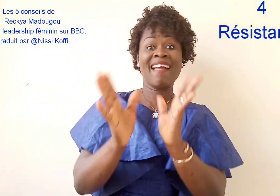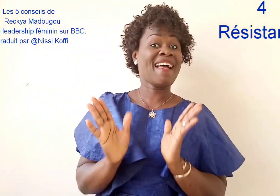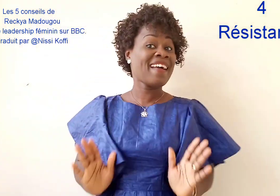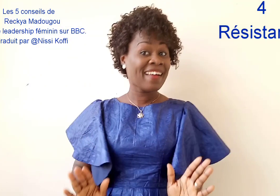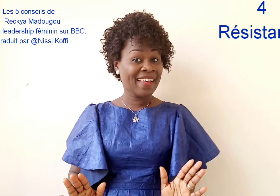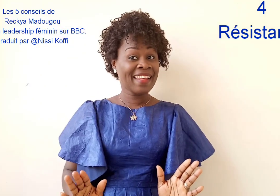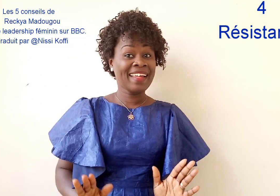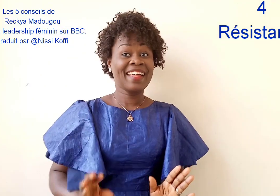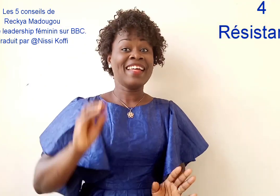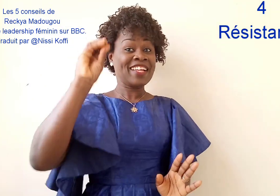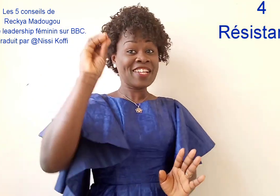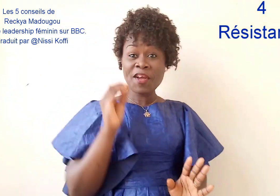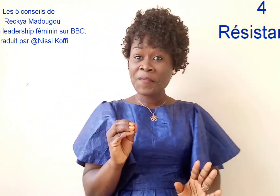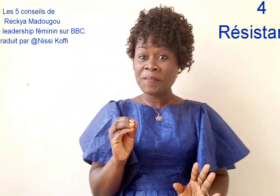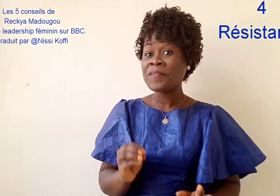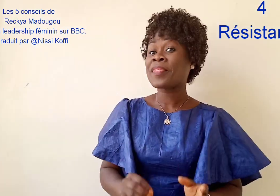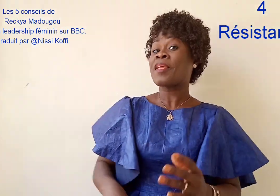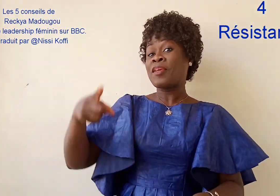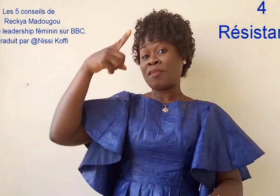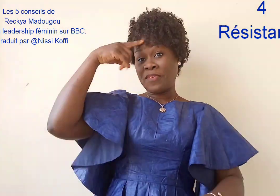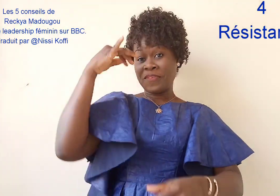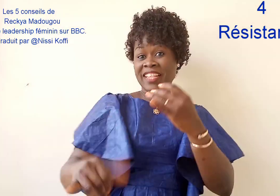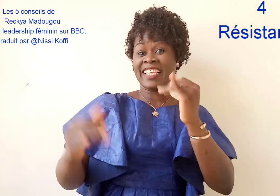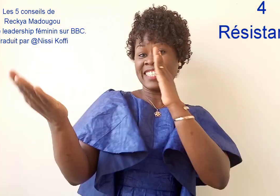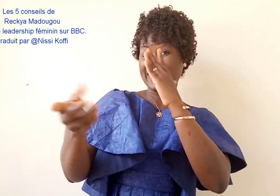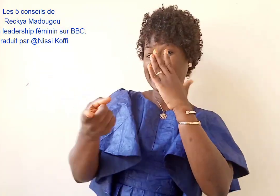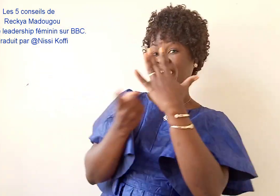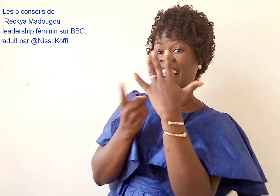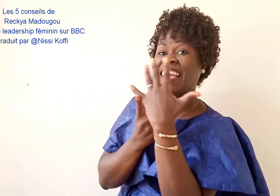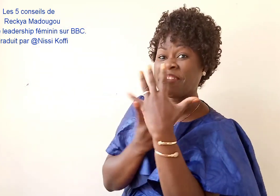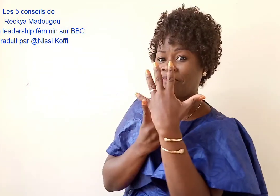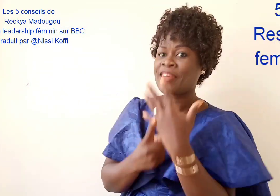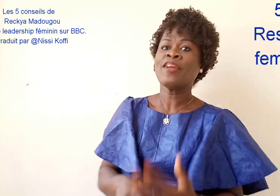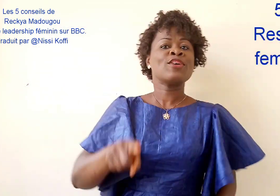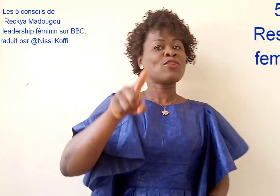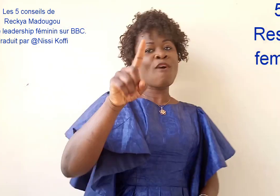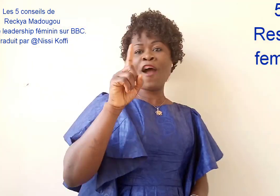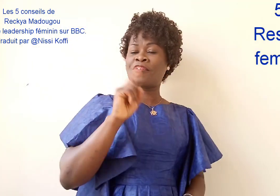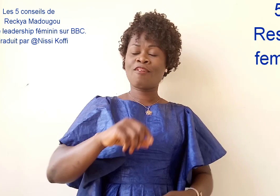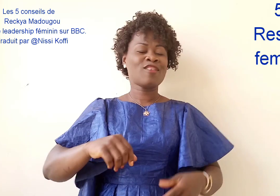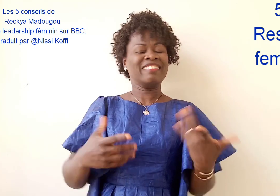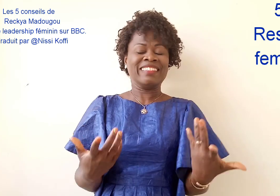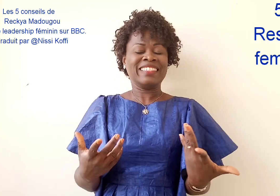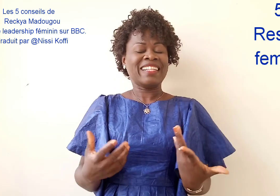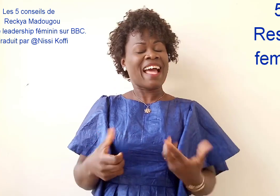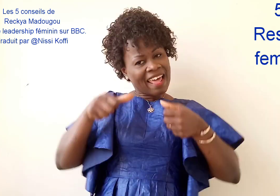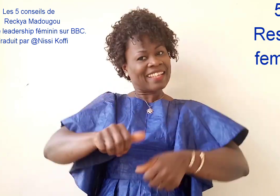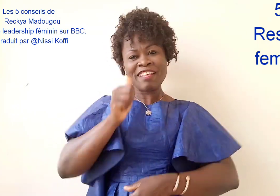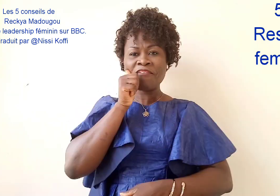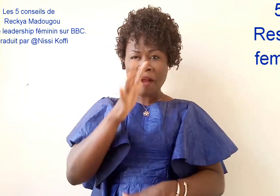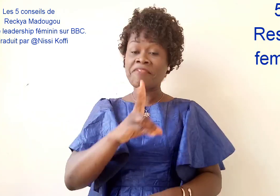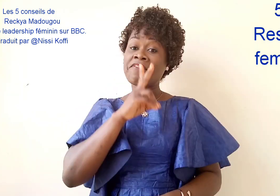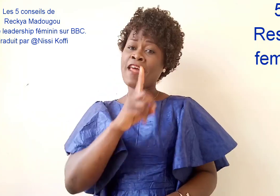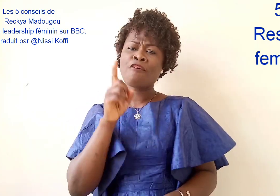Et enfin, il faut garder du cœur. Ne pas oublier que vous êtes une femme. Que vous serez amenée